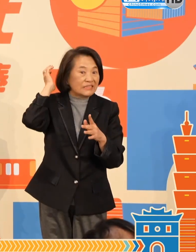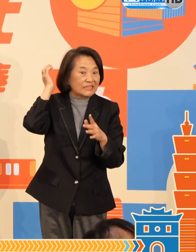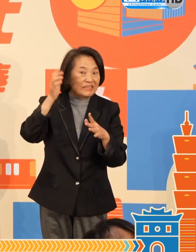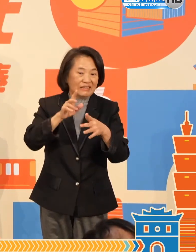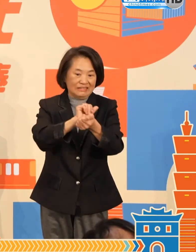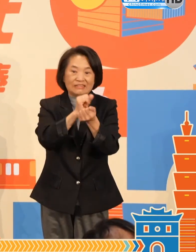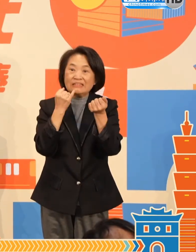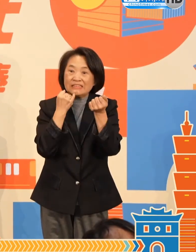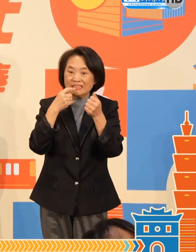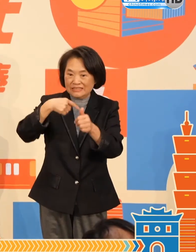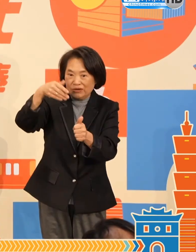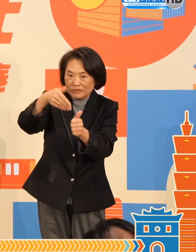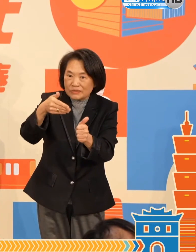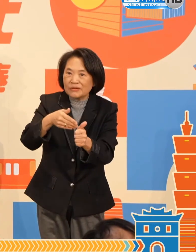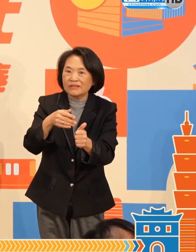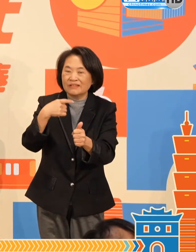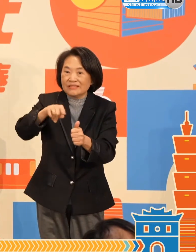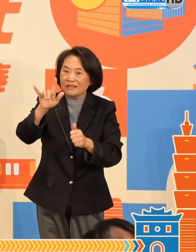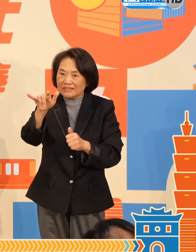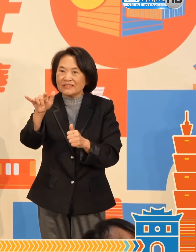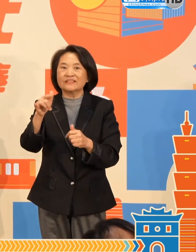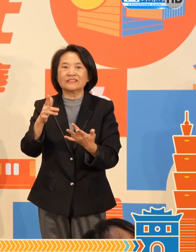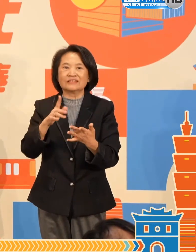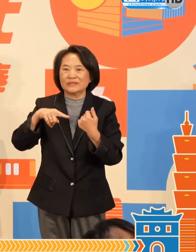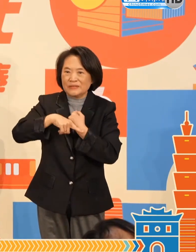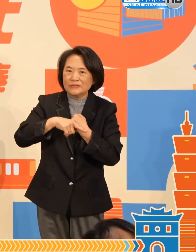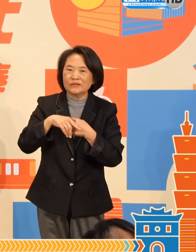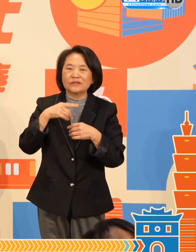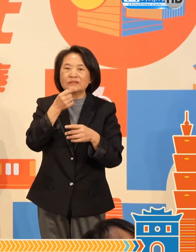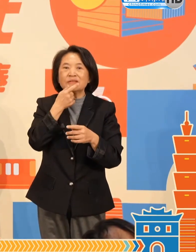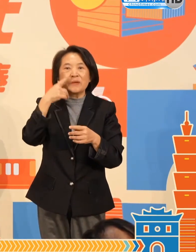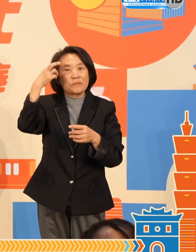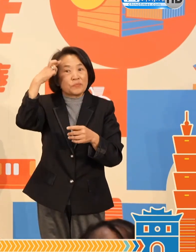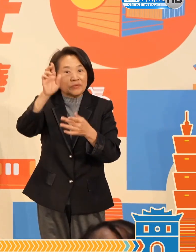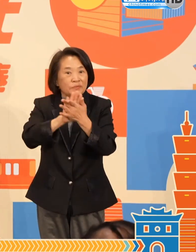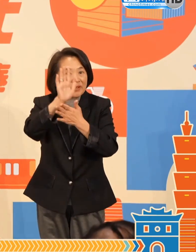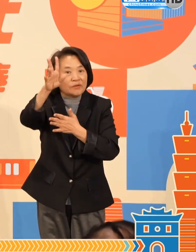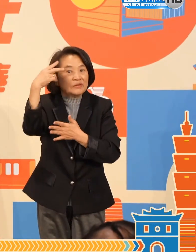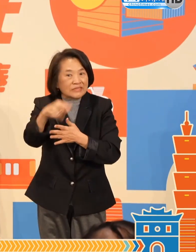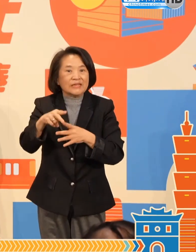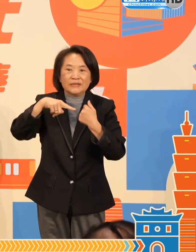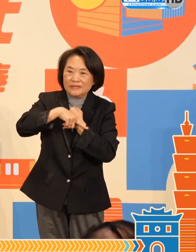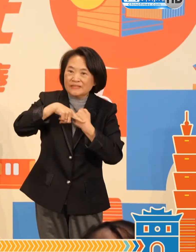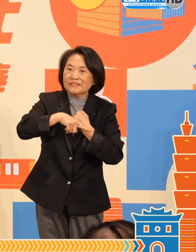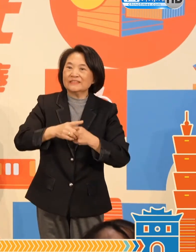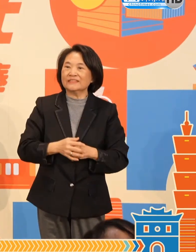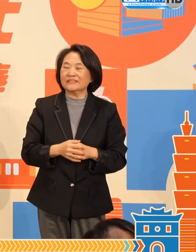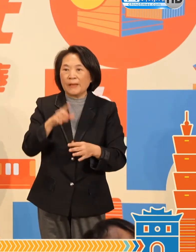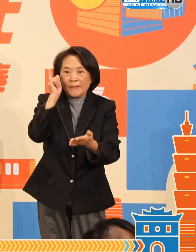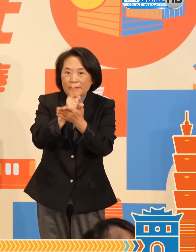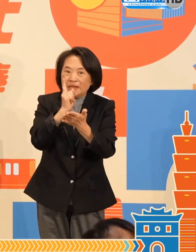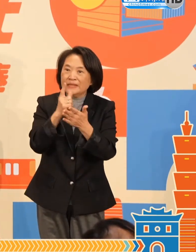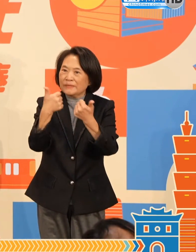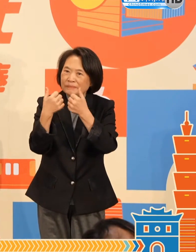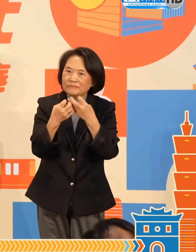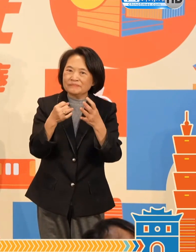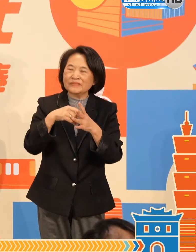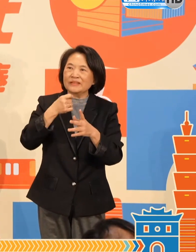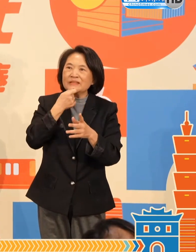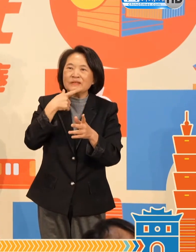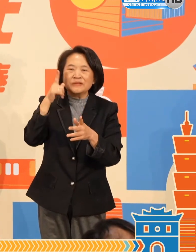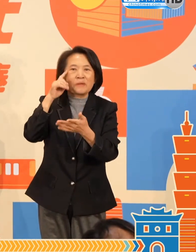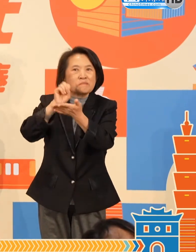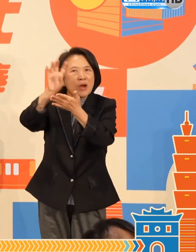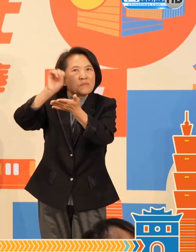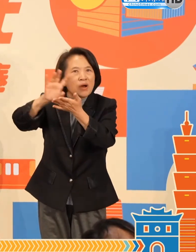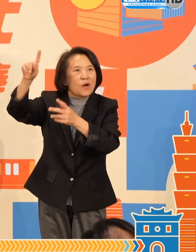室，然后做4年的博士后研究。那每天跟他开会就像是跟指导教授报告论